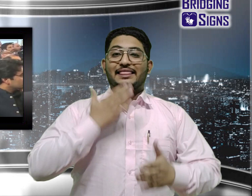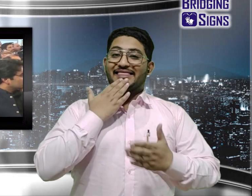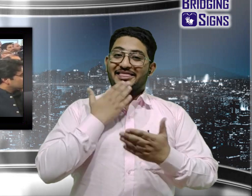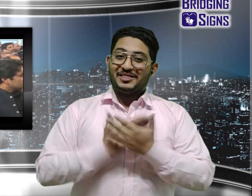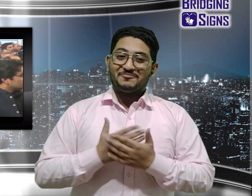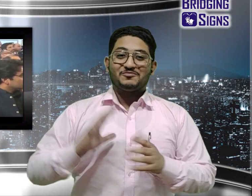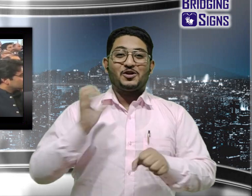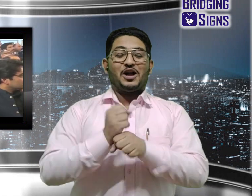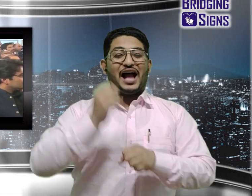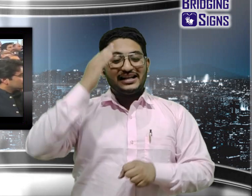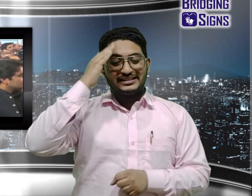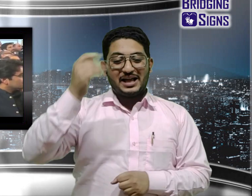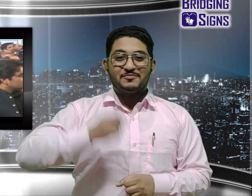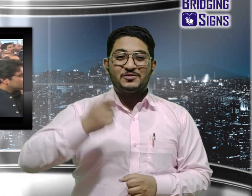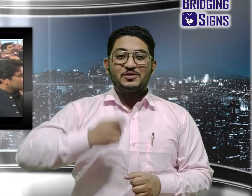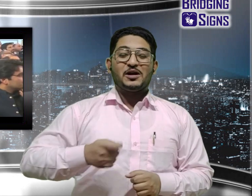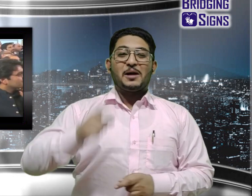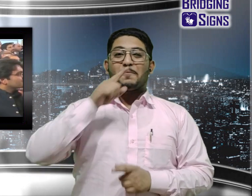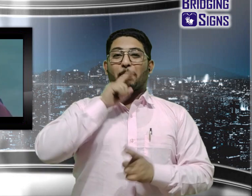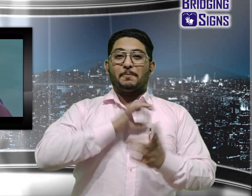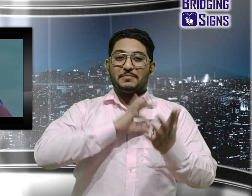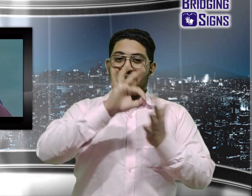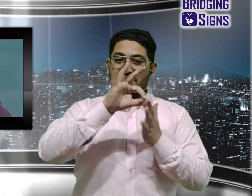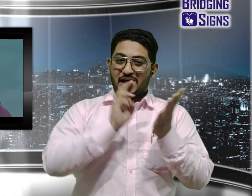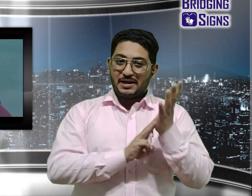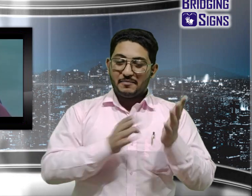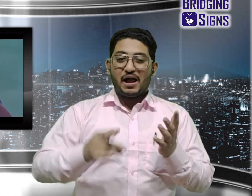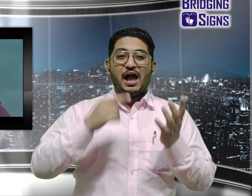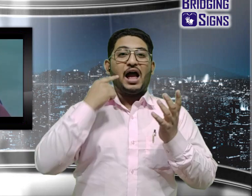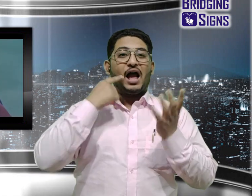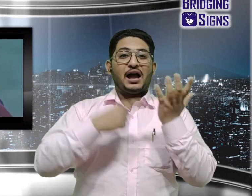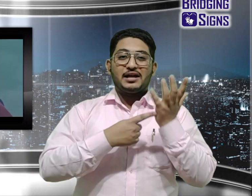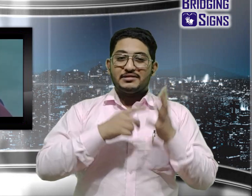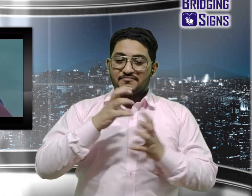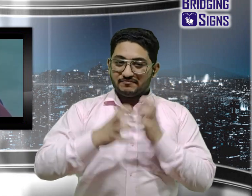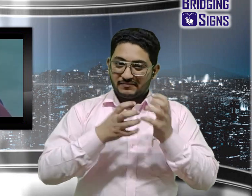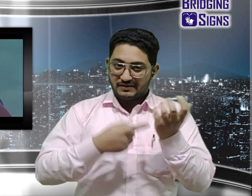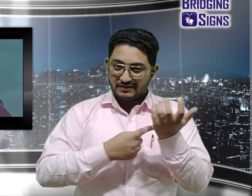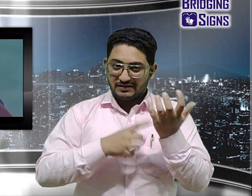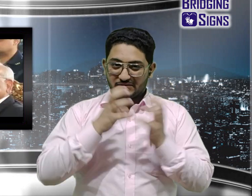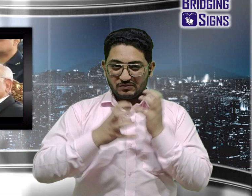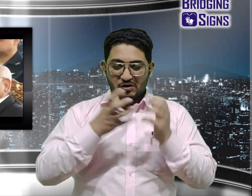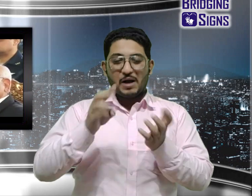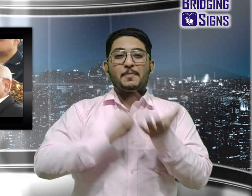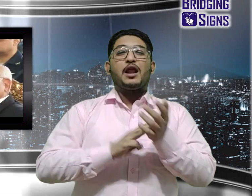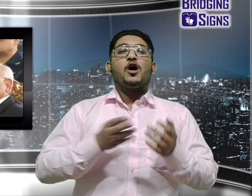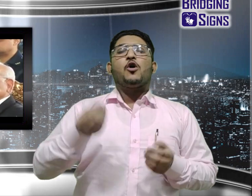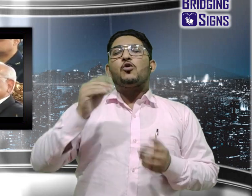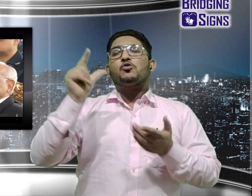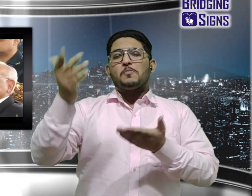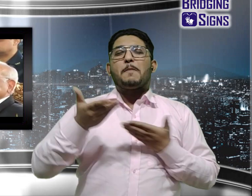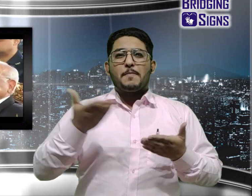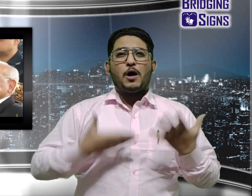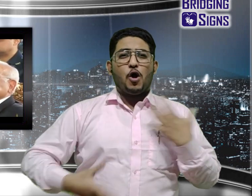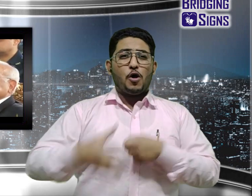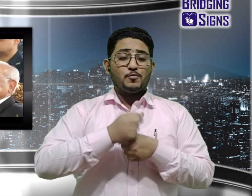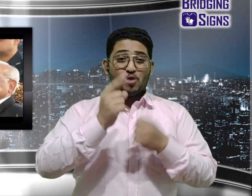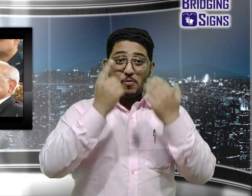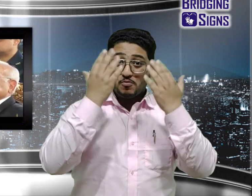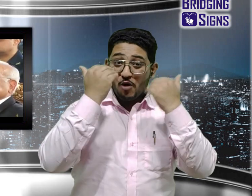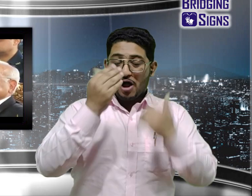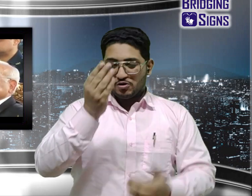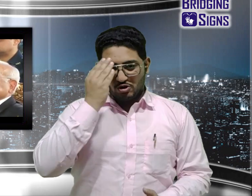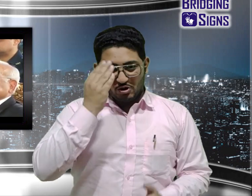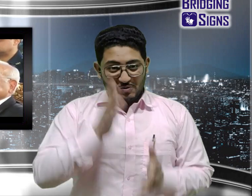थैंक यू फैसल। अस्सलाम वालेकुम, रिस्पेक्टेड प्राइम मिनिस्टर, आईटी मिनिस्टर साहब, मेंबर्स ऑफ कैबिनेट, गेस्ट्स, बहुत शुक्रिया कि आपने मुझे